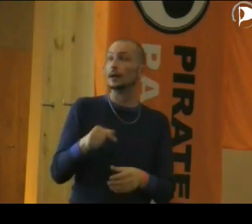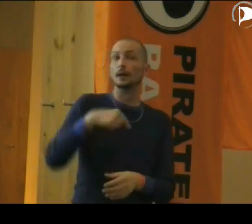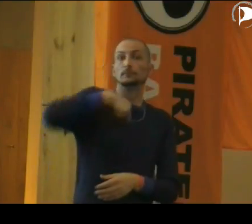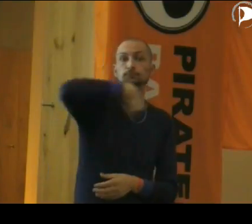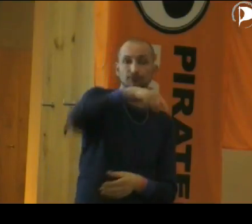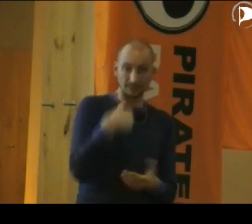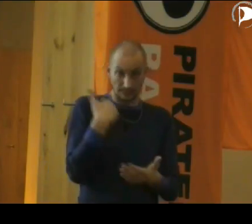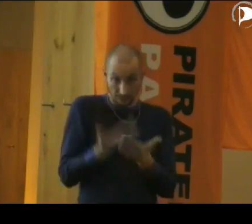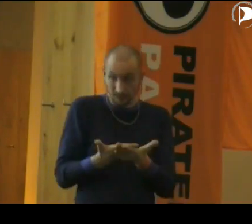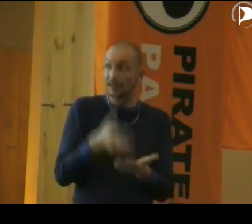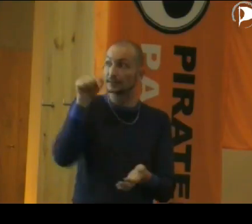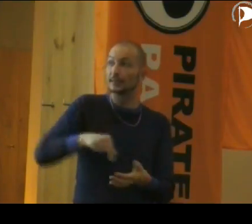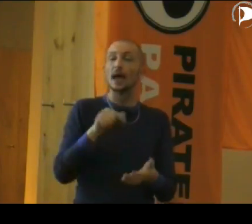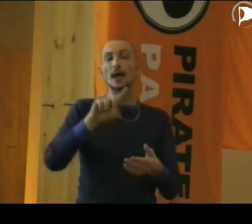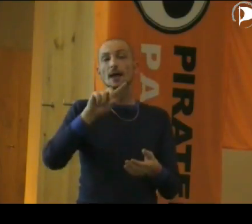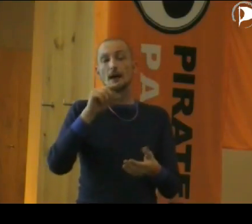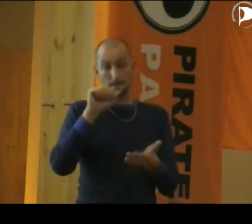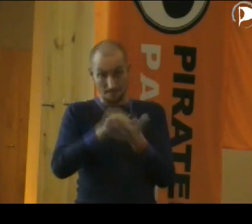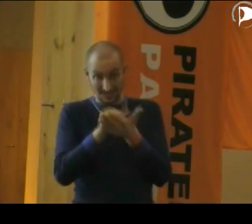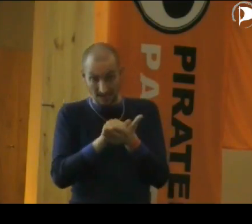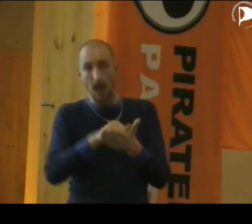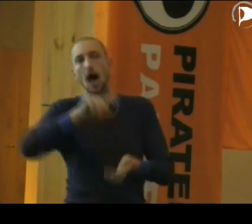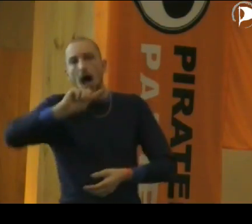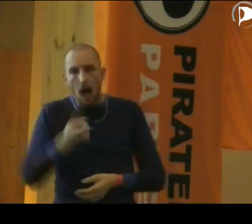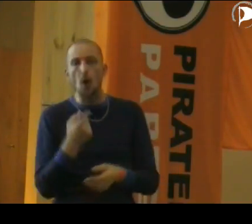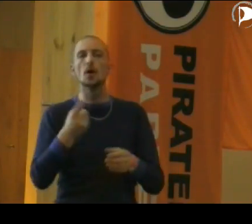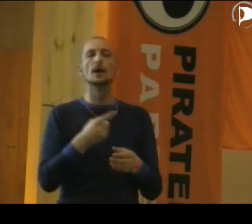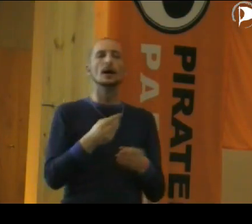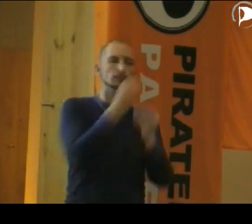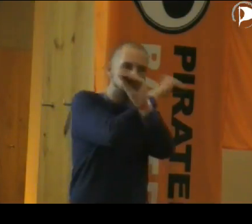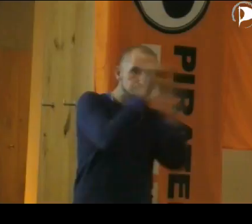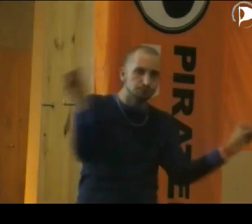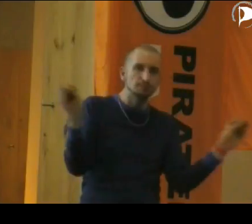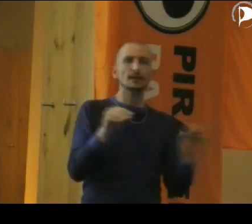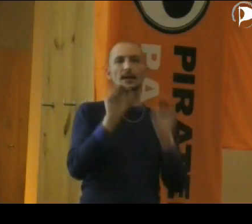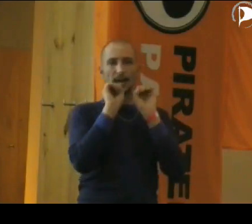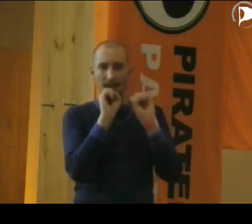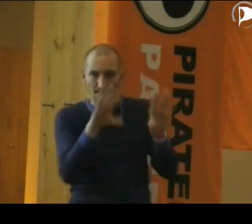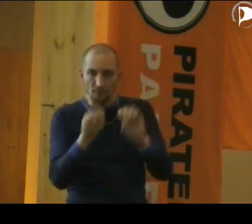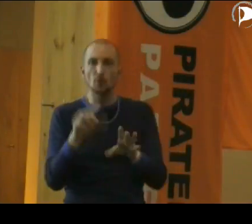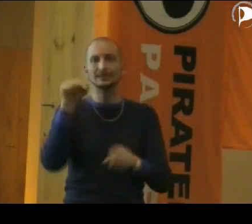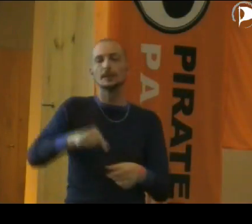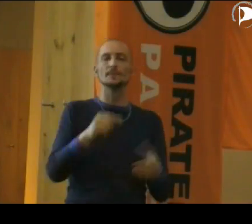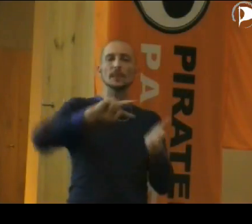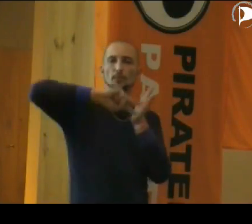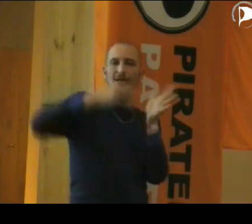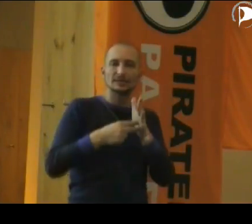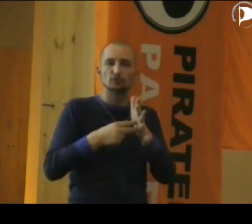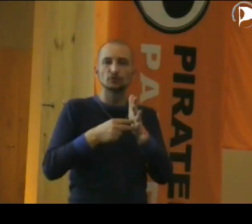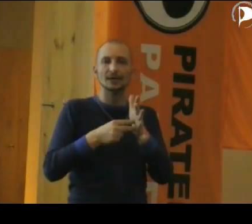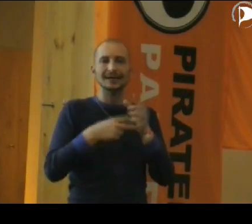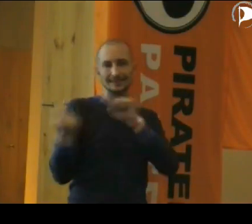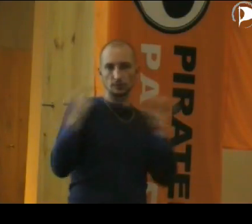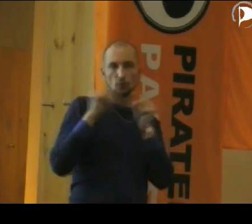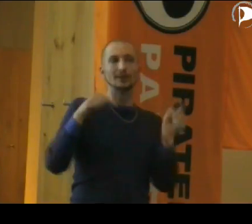reinen pressearbeit mitteilung schreiben interviews ging wirklich die politische diskussion in der partei wieder ans